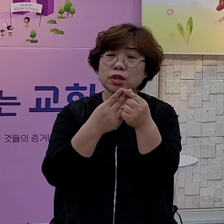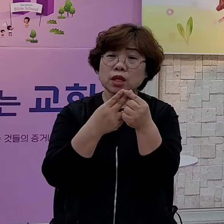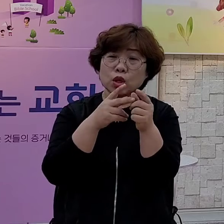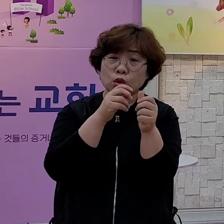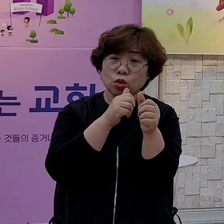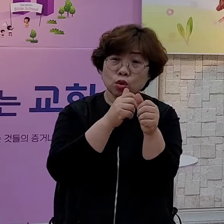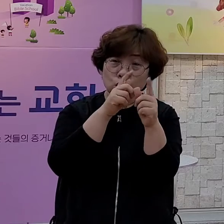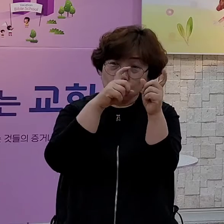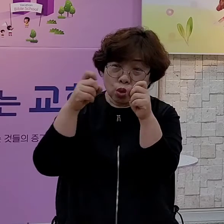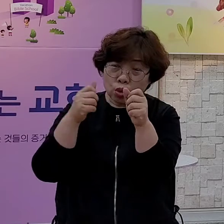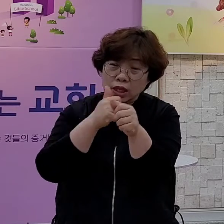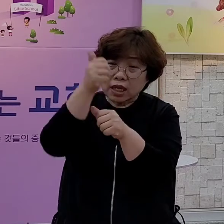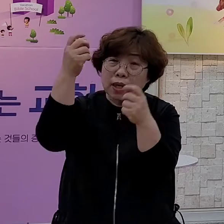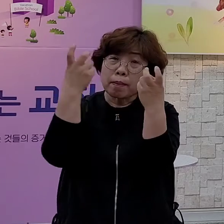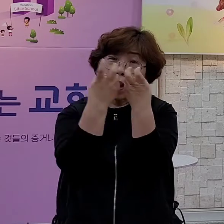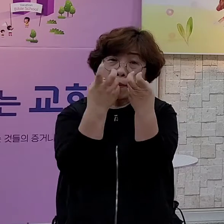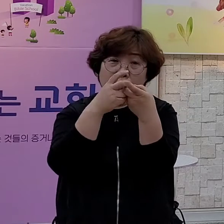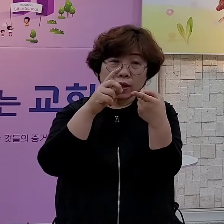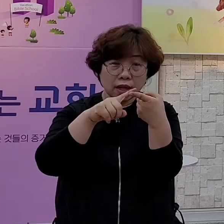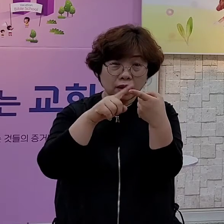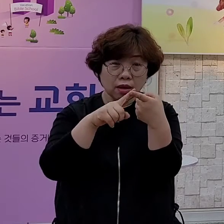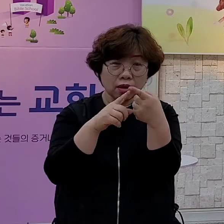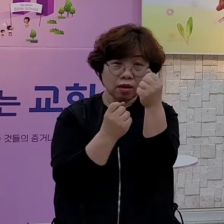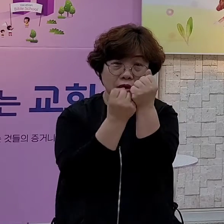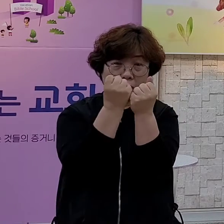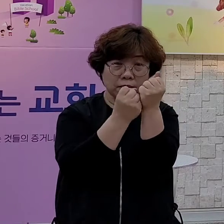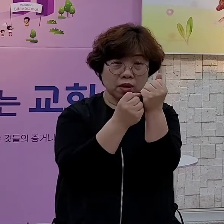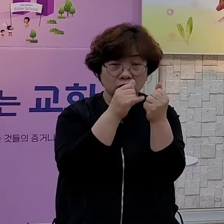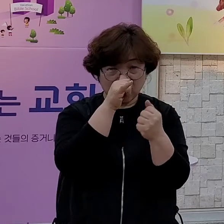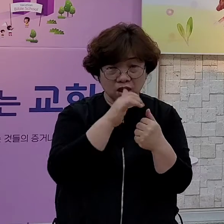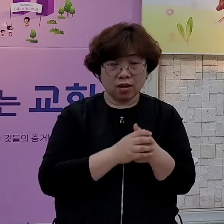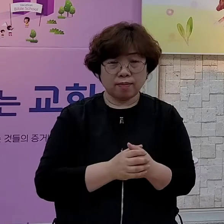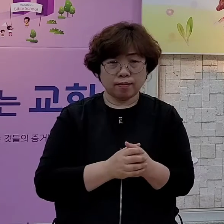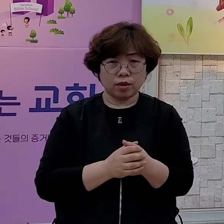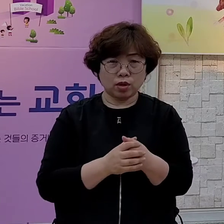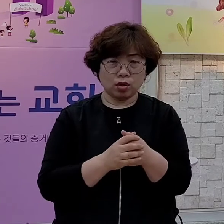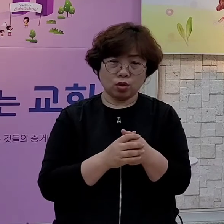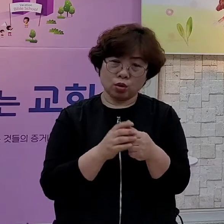부분까지 결말을 우리에게 주고 있습니다. 유혹을 어떻게 이기느냐?